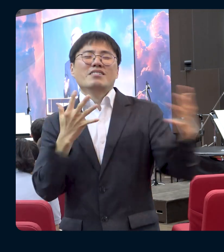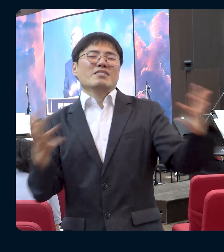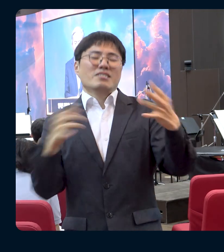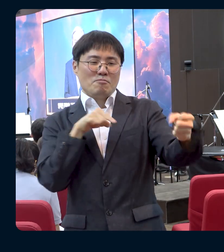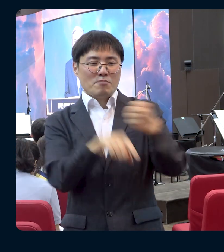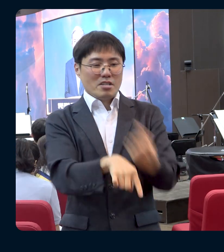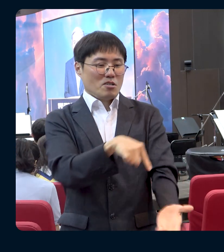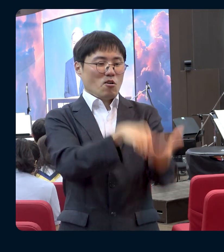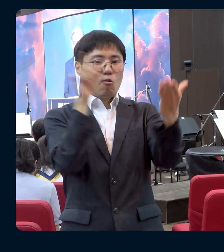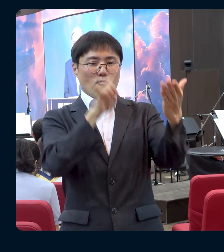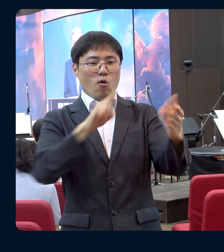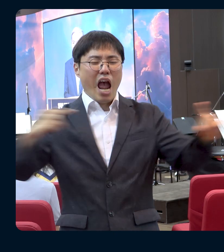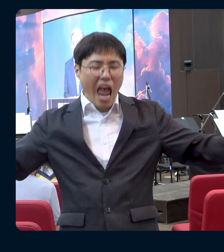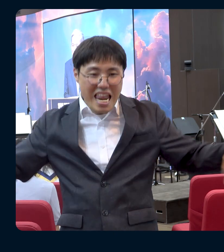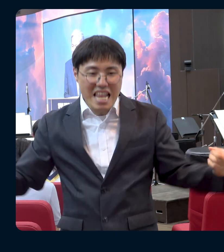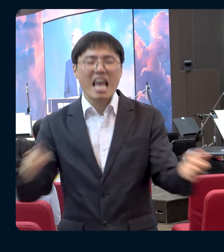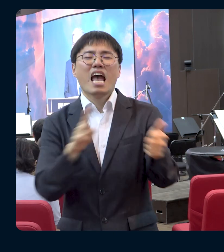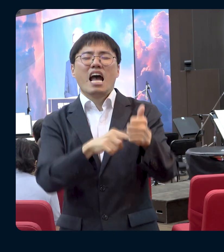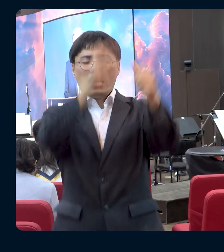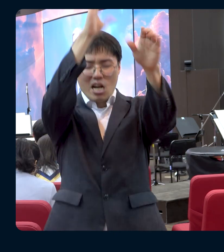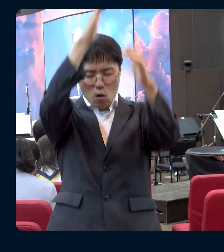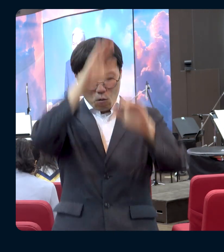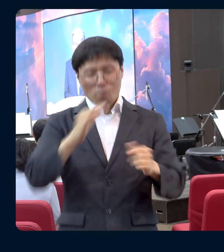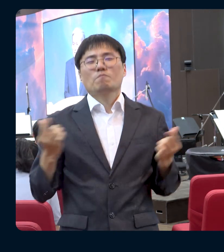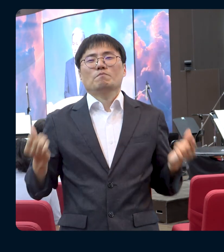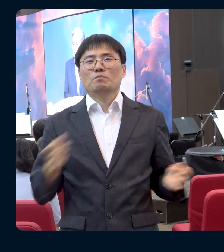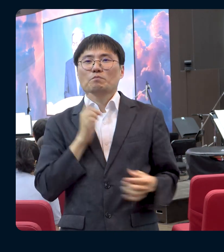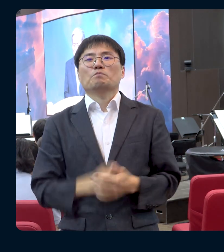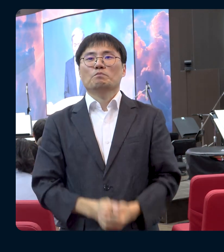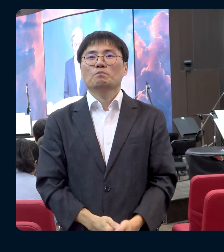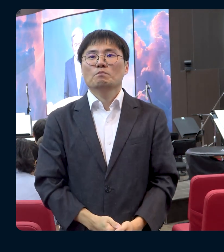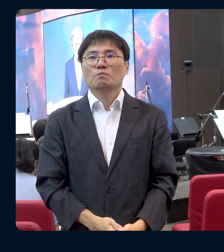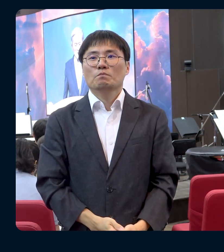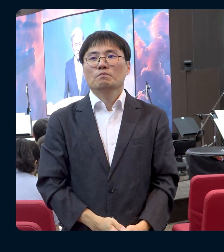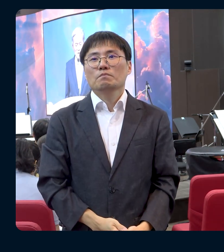의미가 드러나는 것이 바로 엘리야의 이야기입니다.